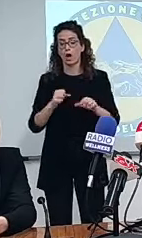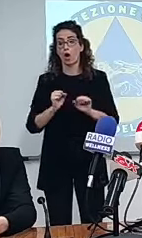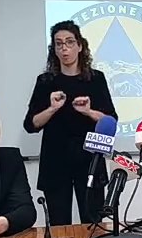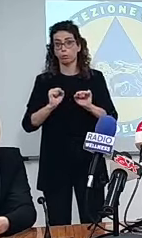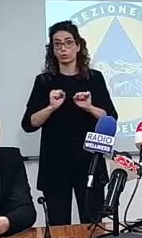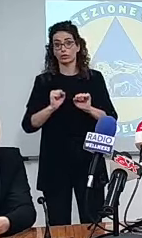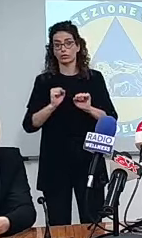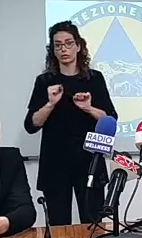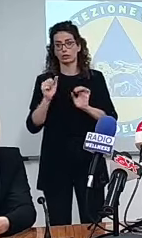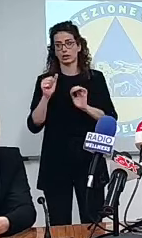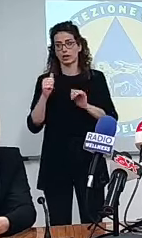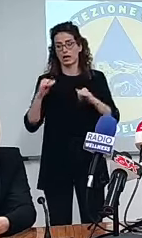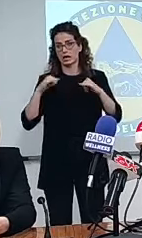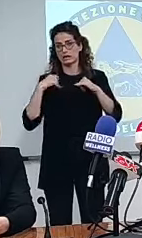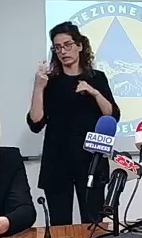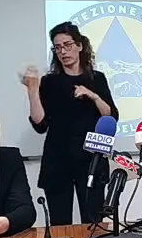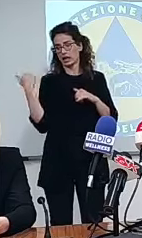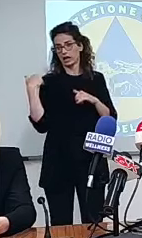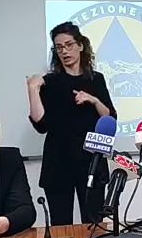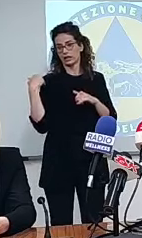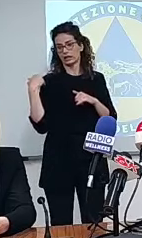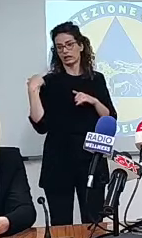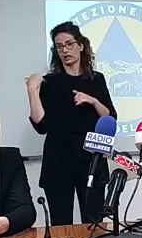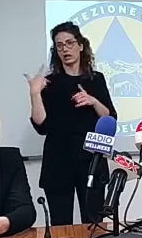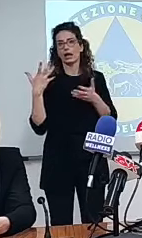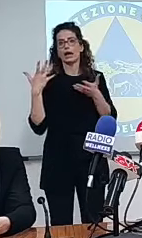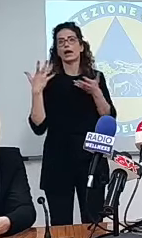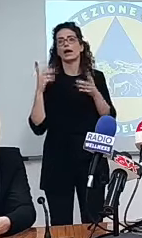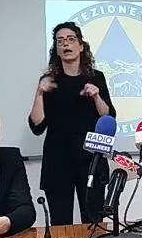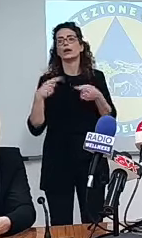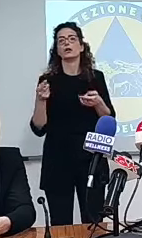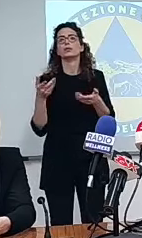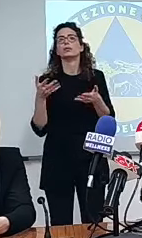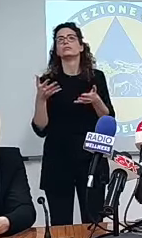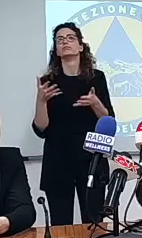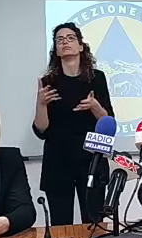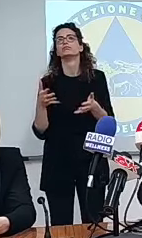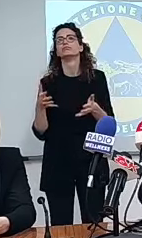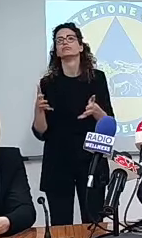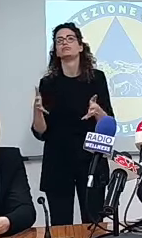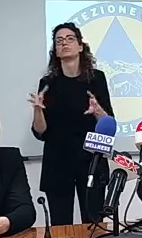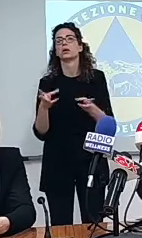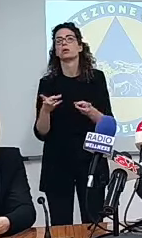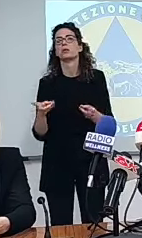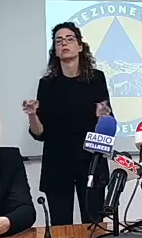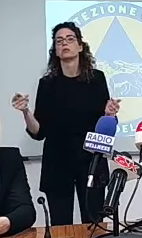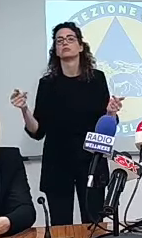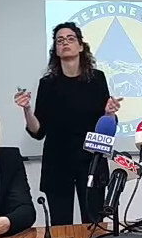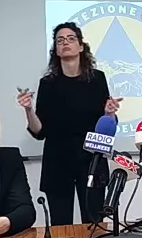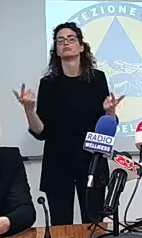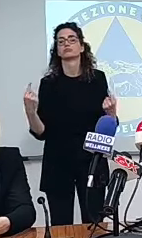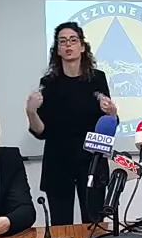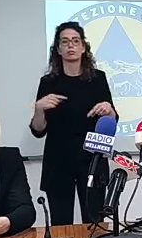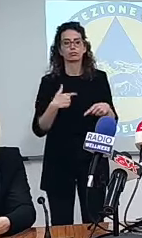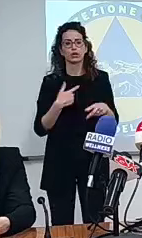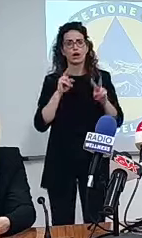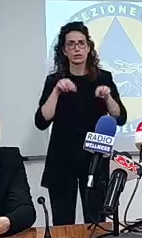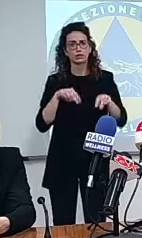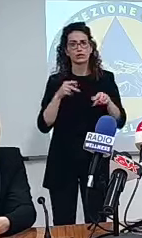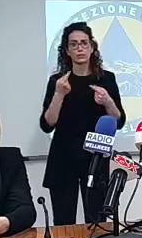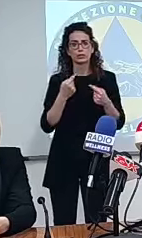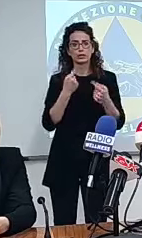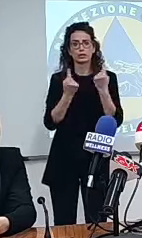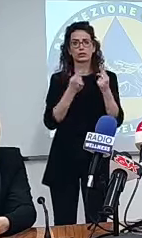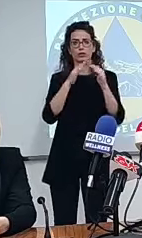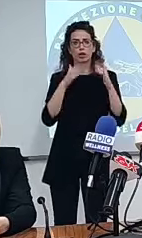nella scorsa estate che poi è stata lasciata morire sul binario morto. Quindi sì, perché non fare una bella verifica anche di tutto quello che è accaduto nelle case di